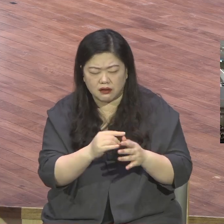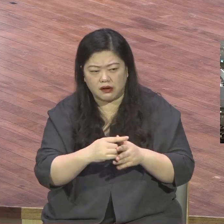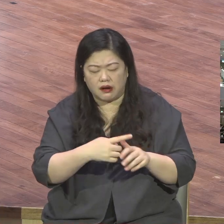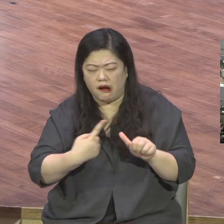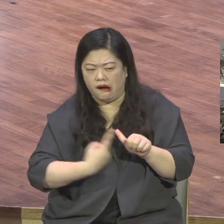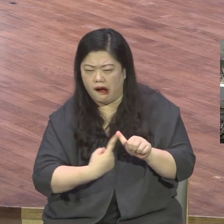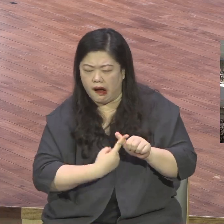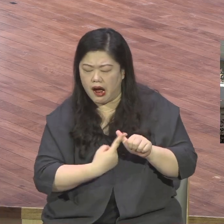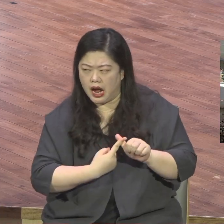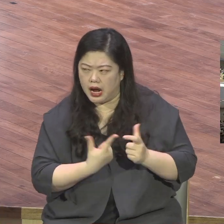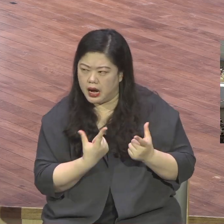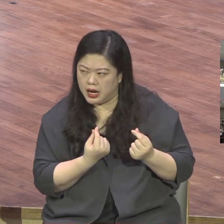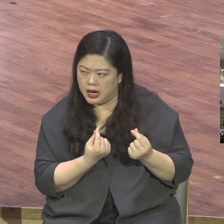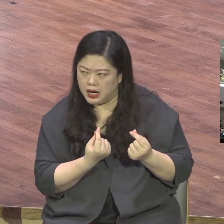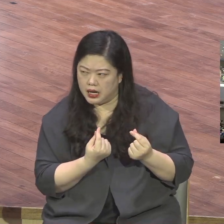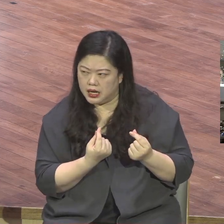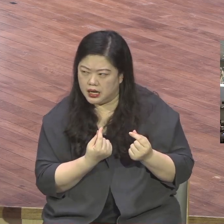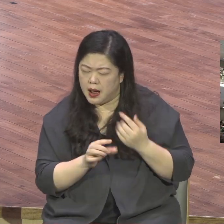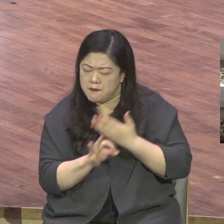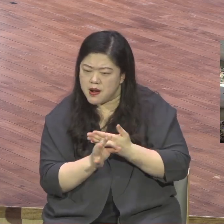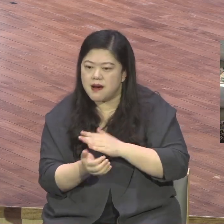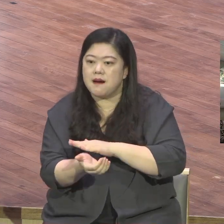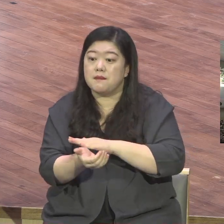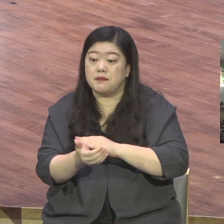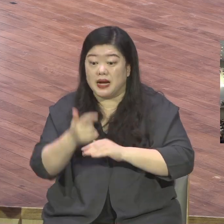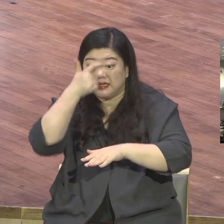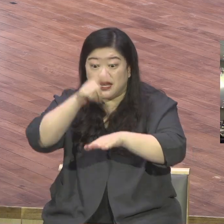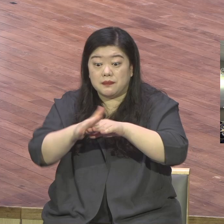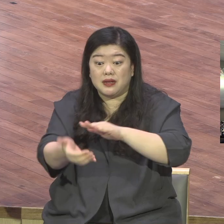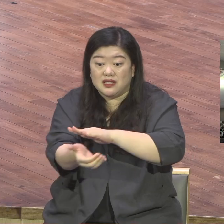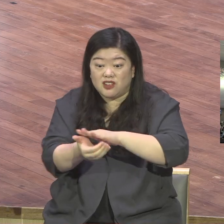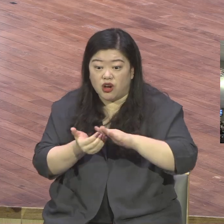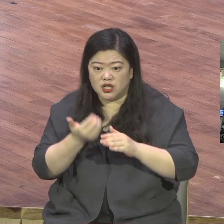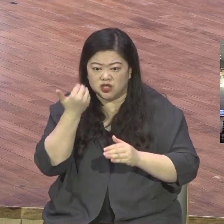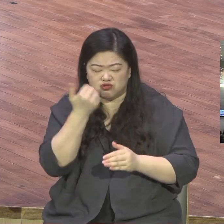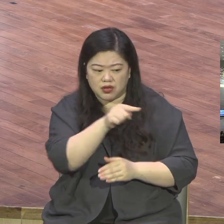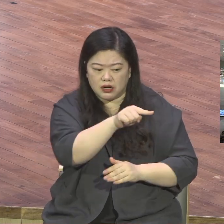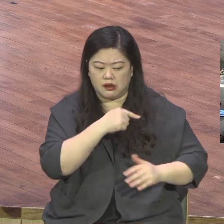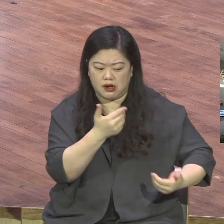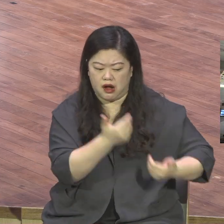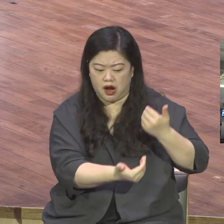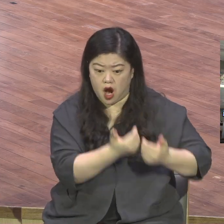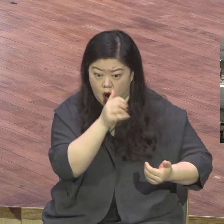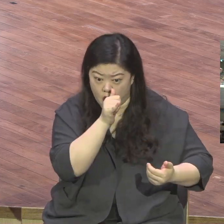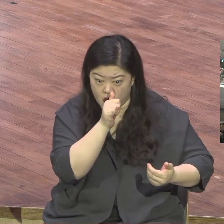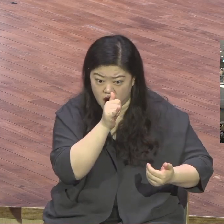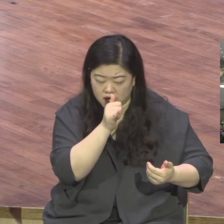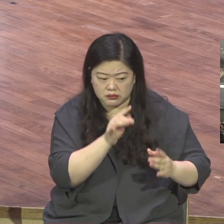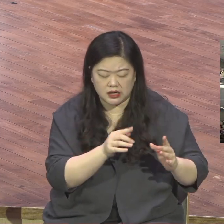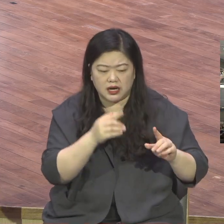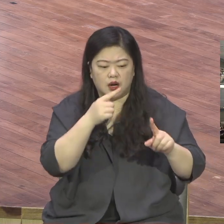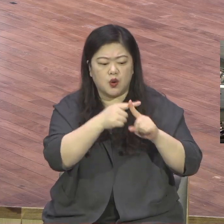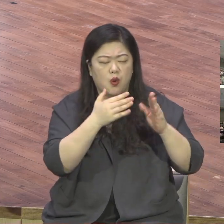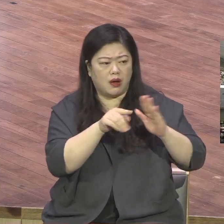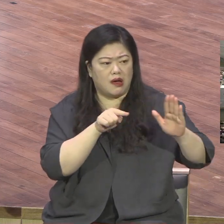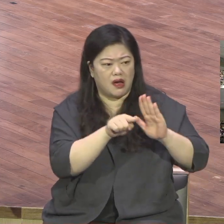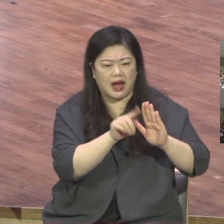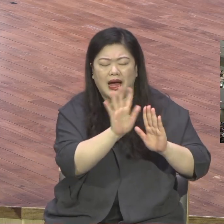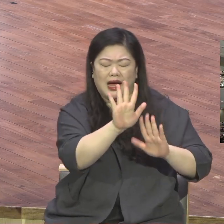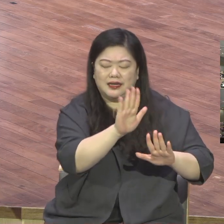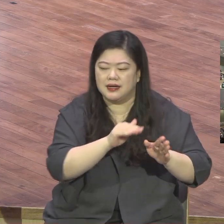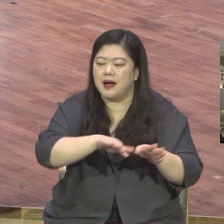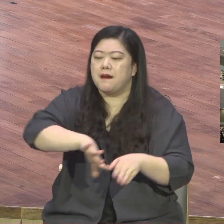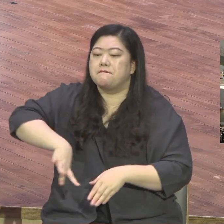생각나거든 예물을 제단 앞에 두고 먼저 가서 형제와 화목하고 그 후에 와서